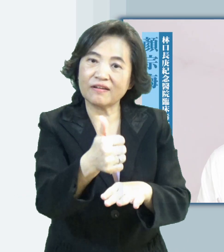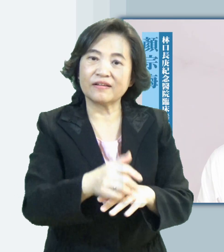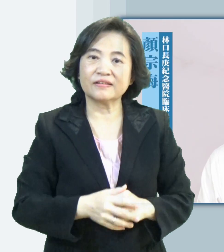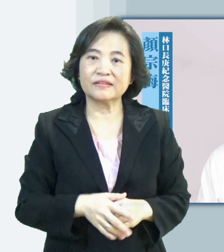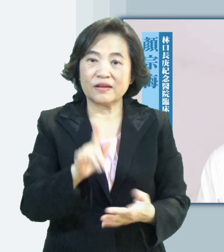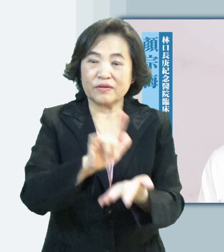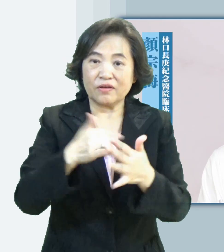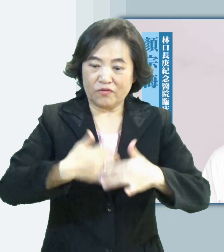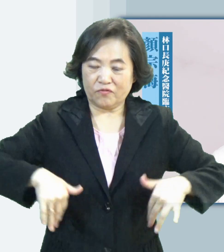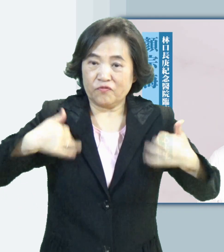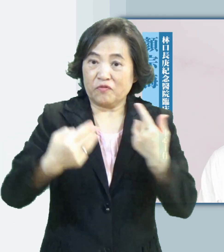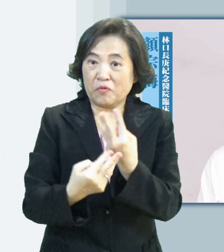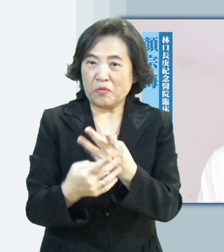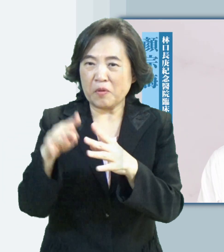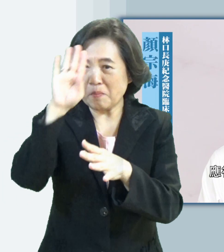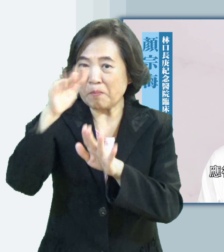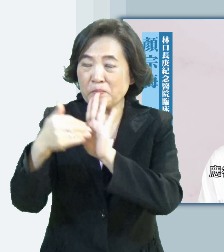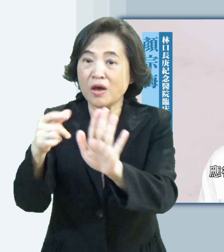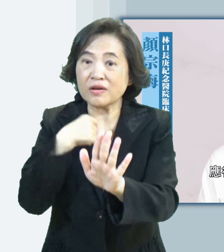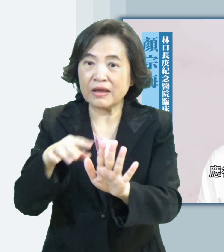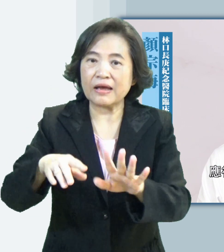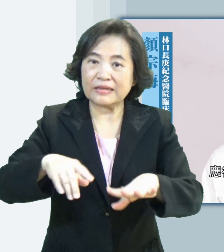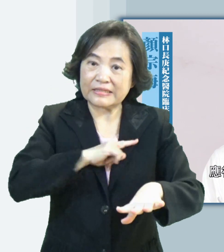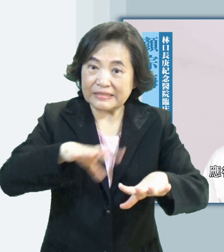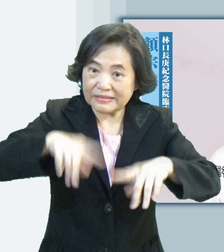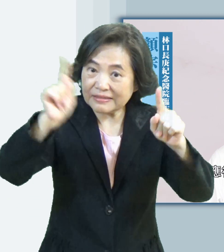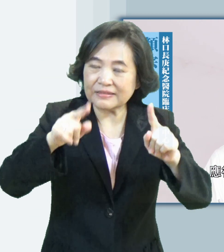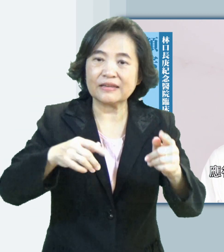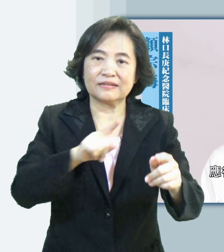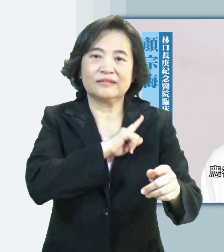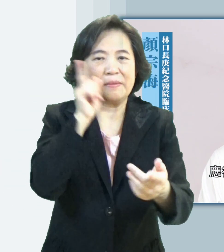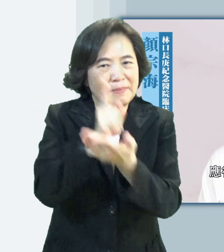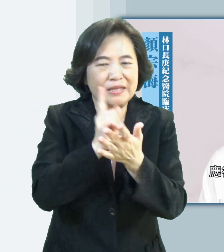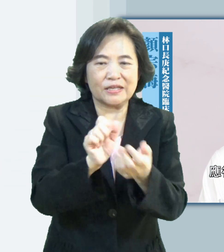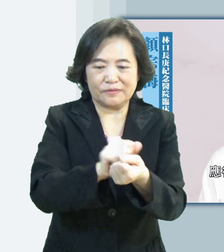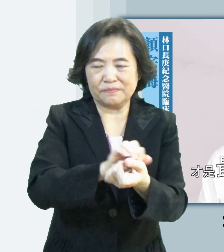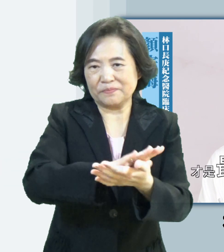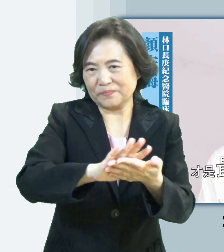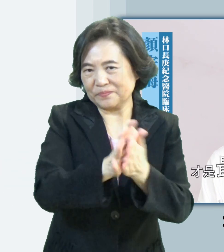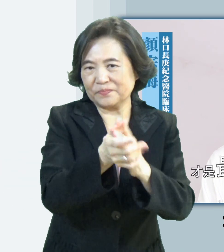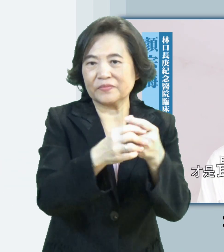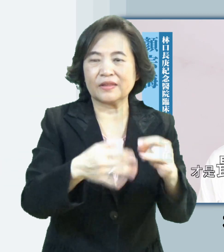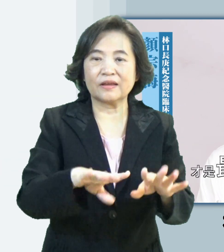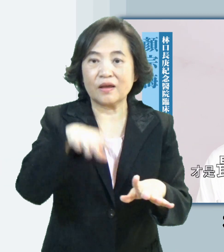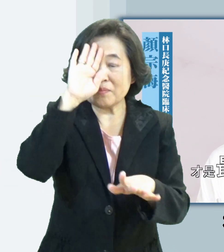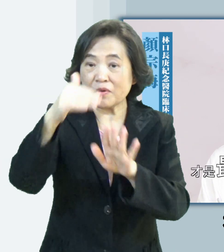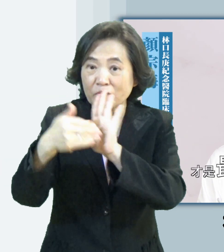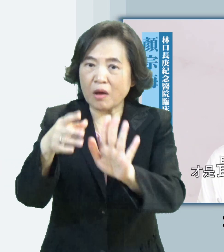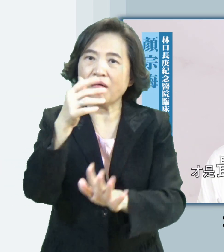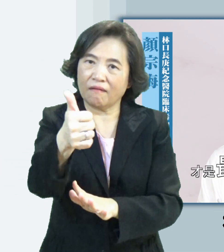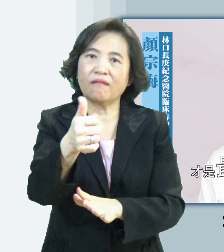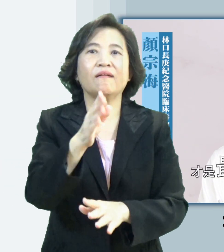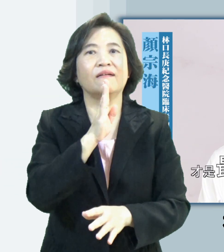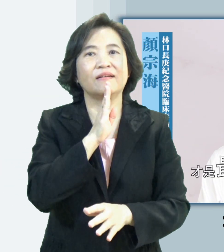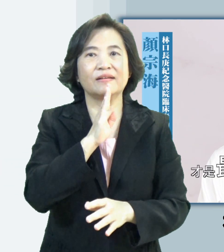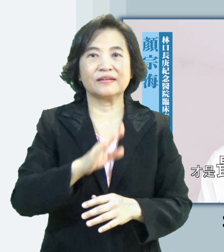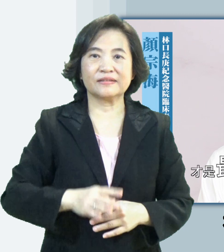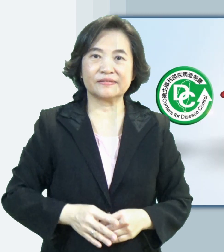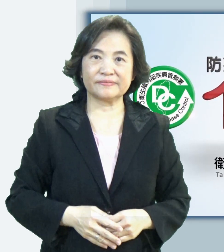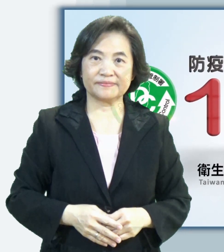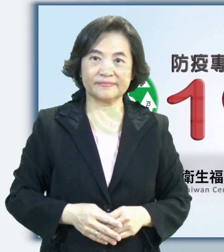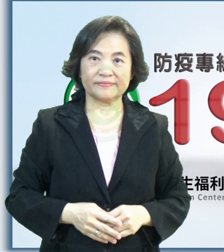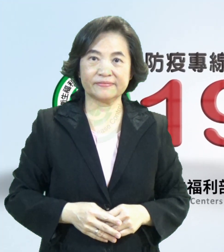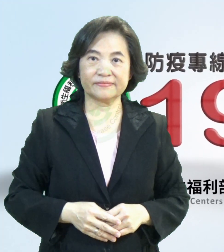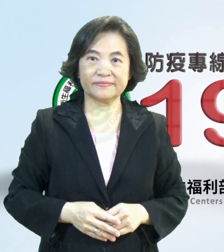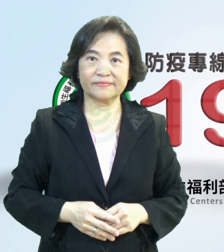精。对抗武汉疫情之前，运动从此刻下接的洗手开始做，正系住方切片最有效的方式。